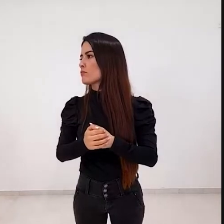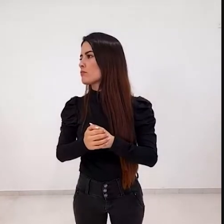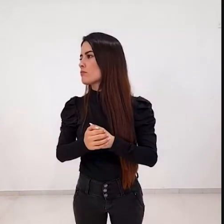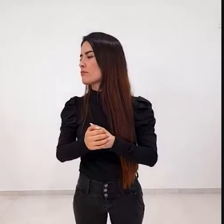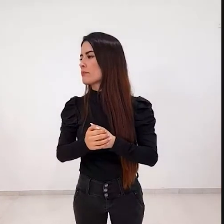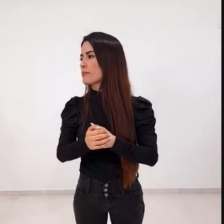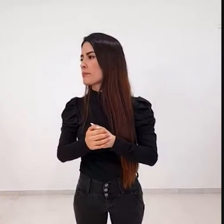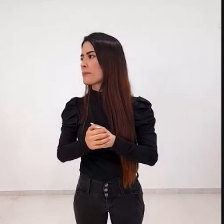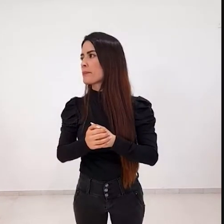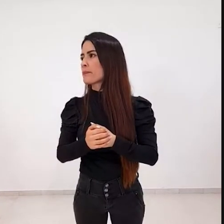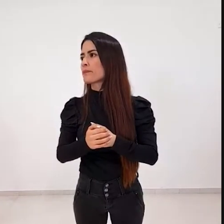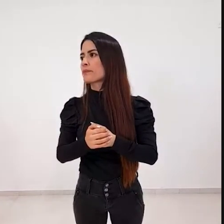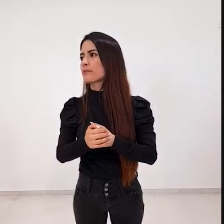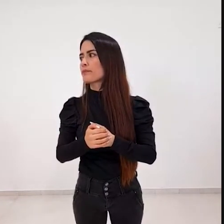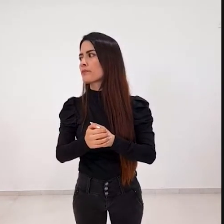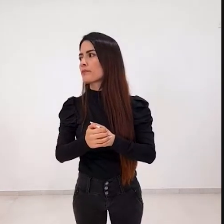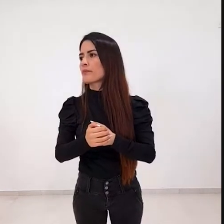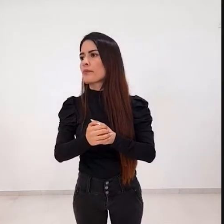y